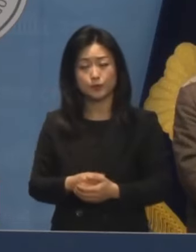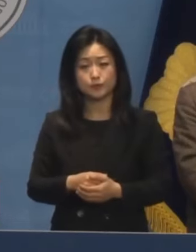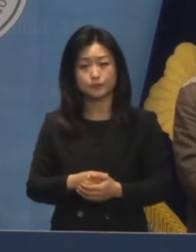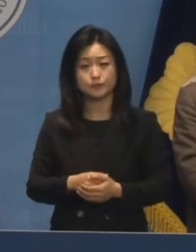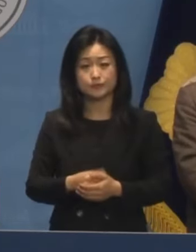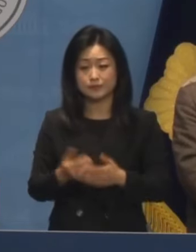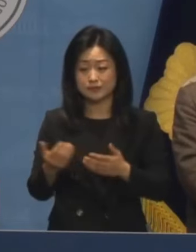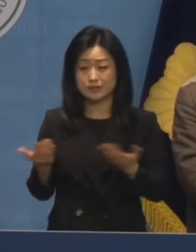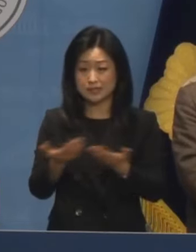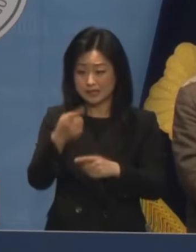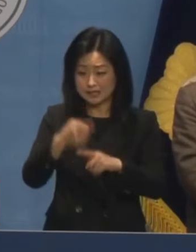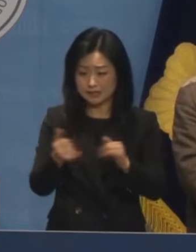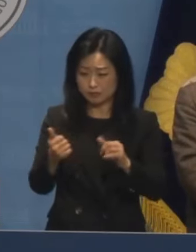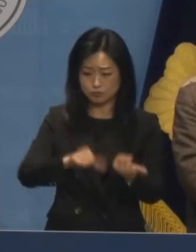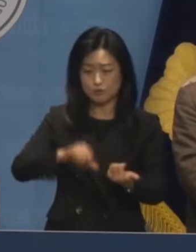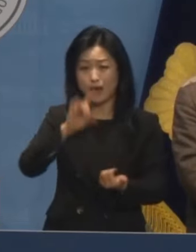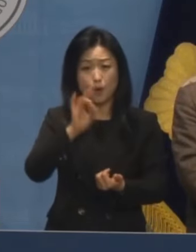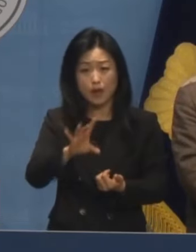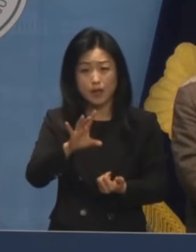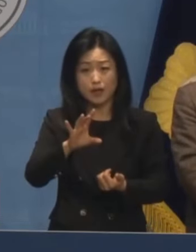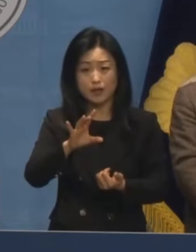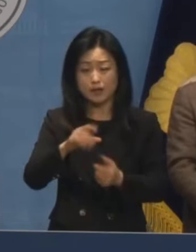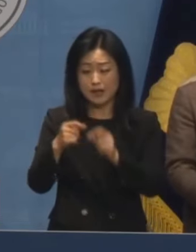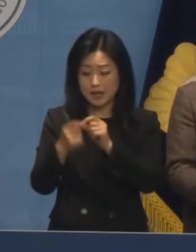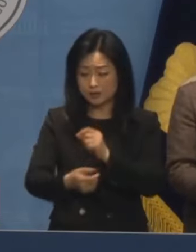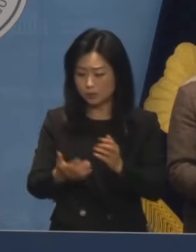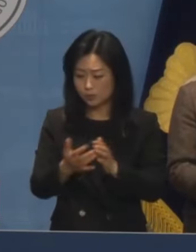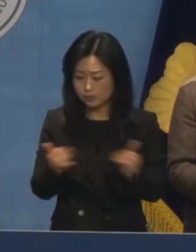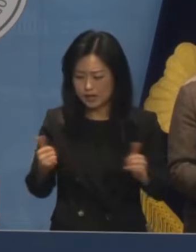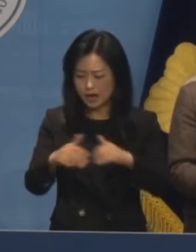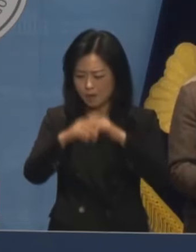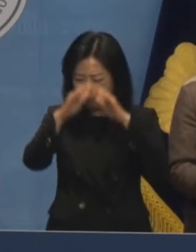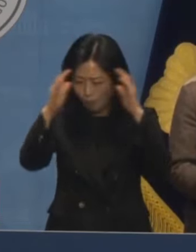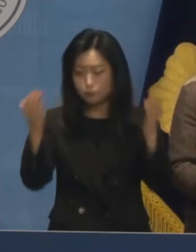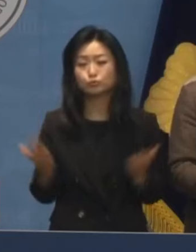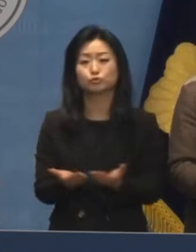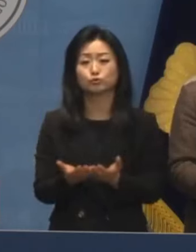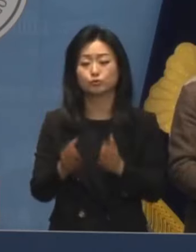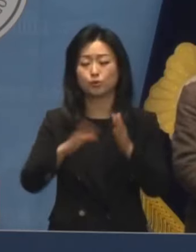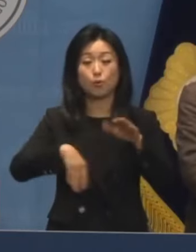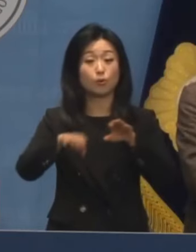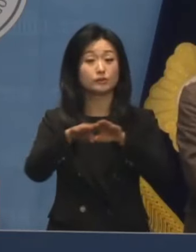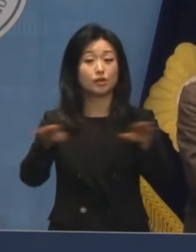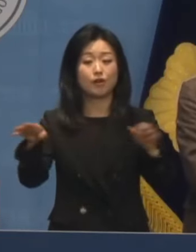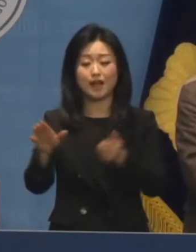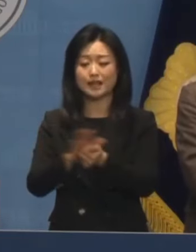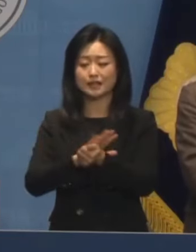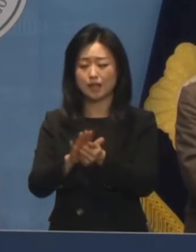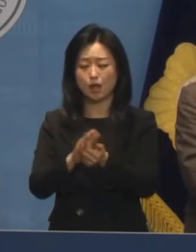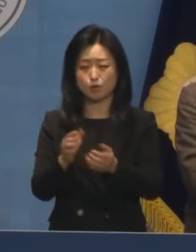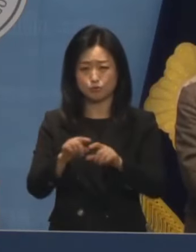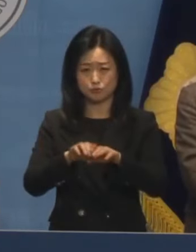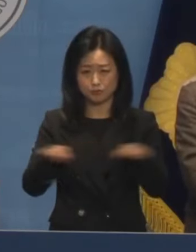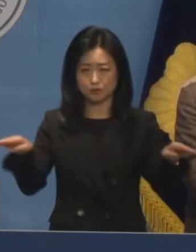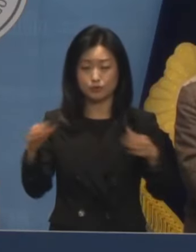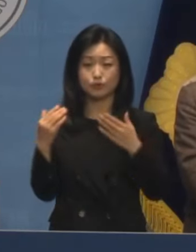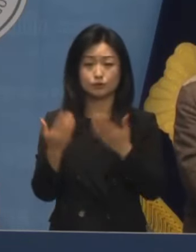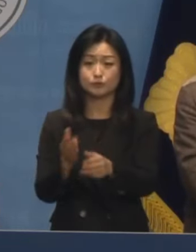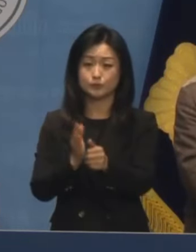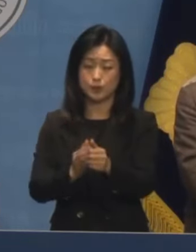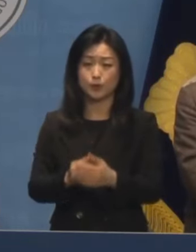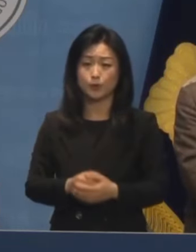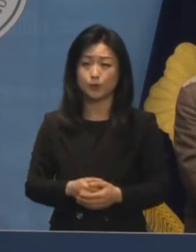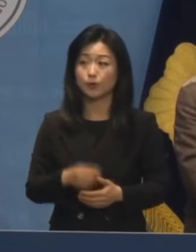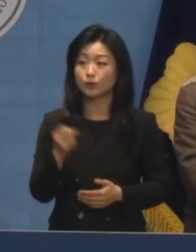중대재해를 예방하고 하청 노동자들을 포함한 모든 노동자들에게 공정한 대호를 제공해야만 합니다